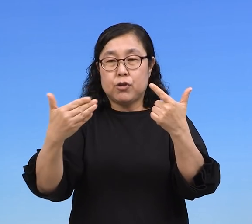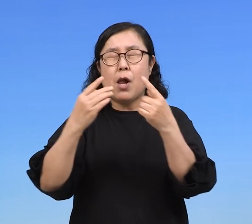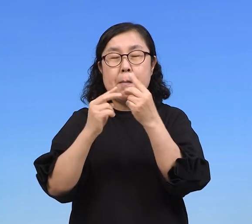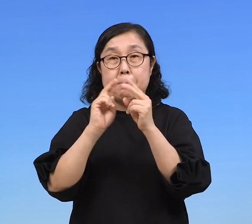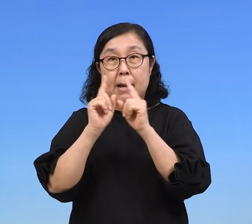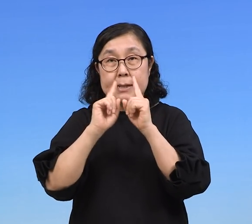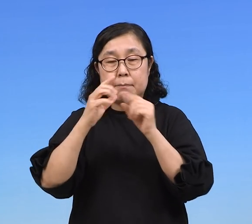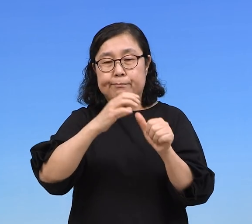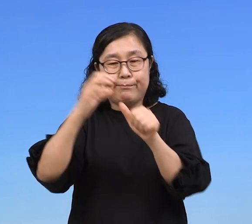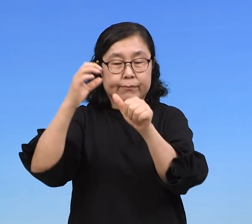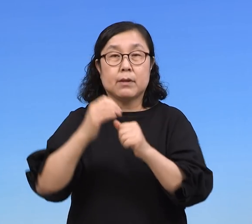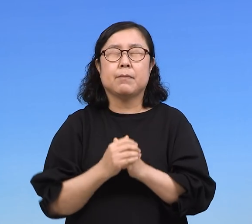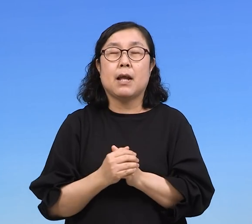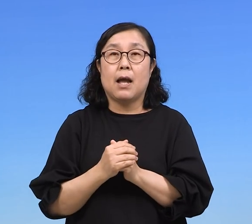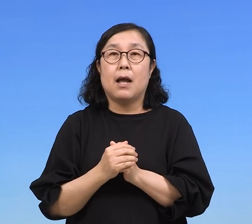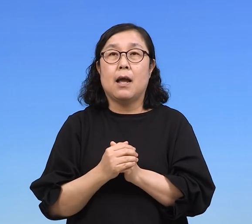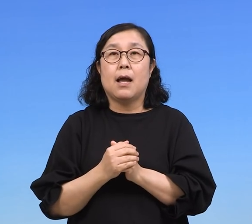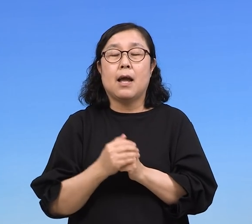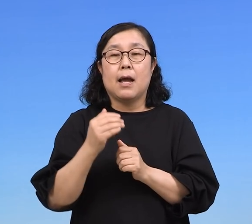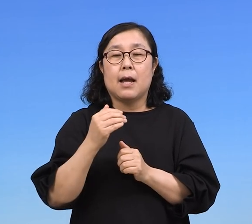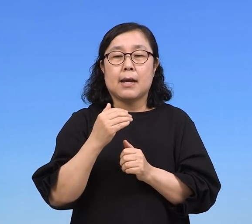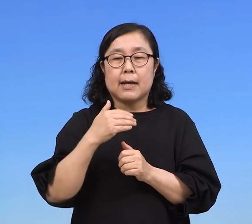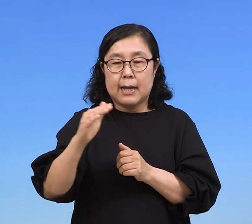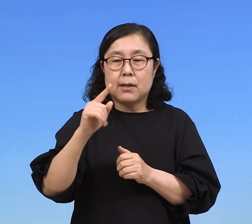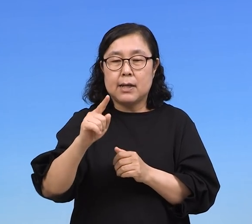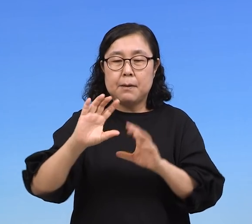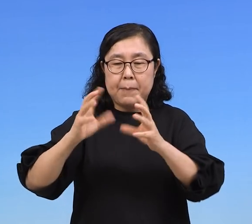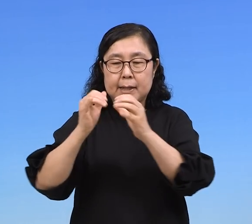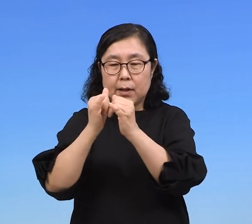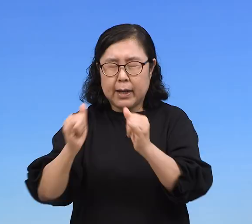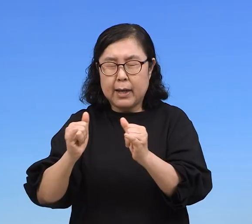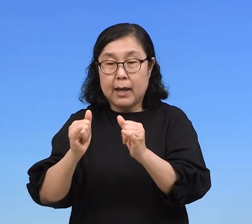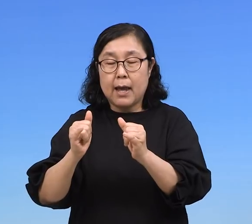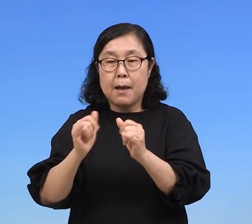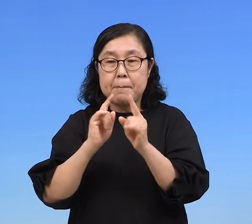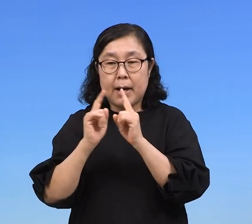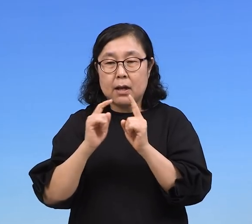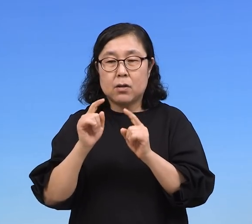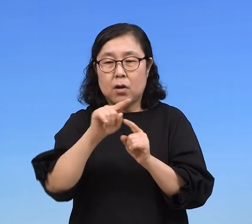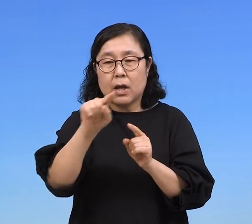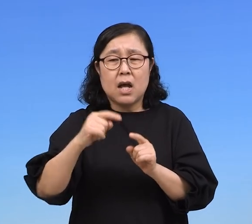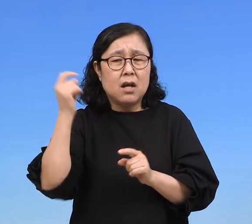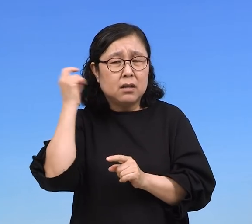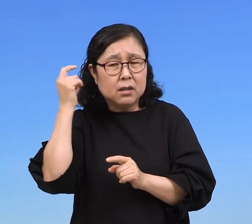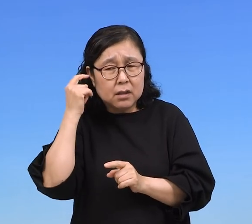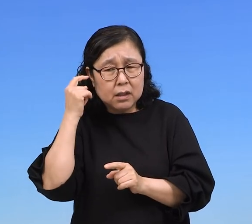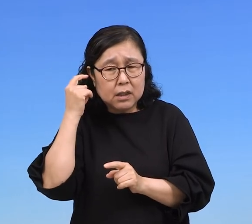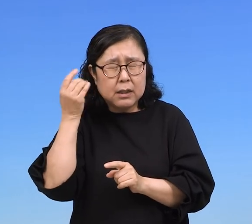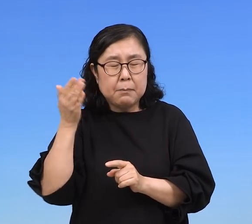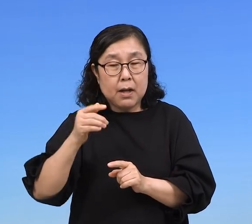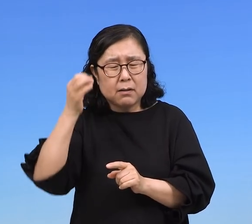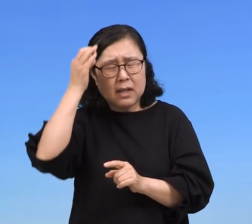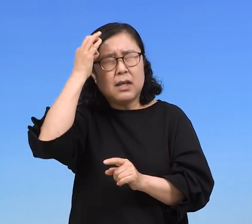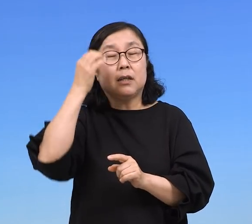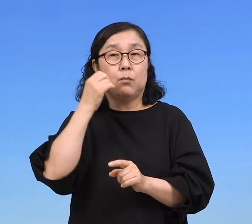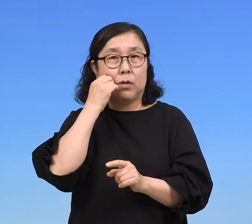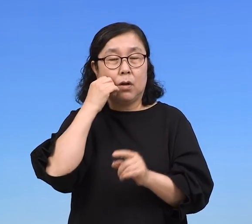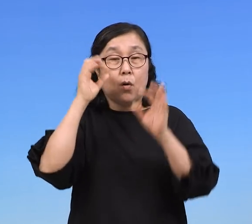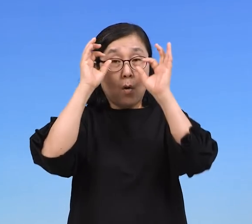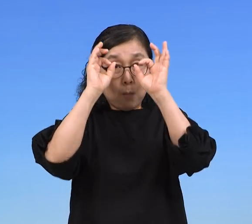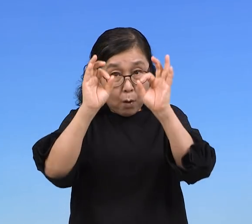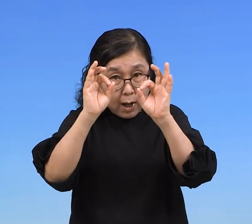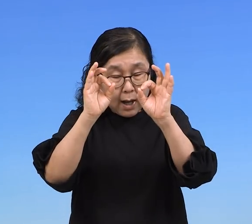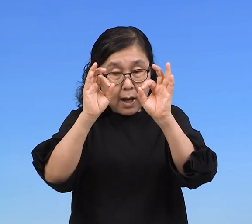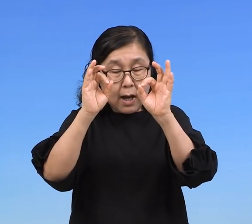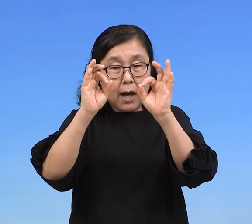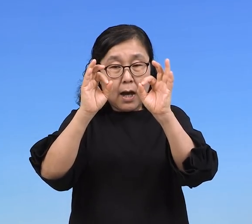거거든요. 여호와께서 이르시되 가서 이 백성에게 이르기를 너희가 듣기는 들어도 깨닫지 못할 것이요